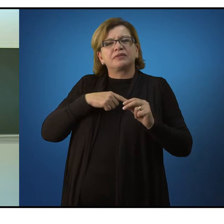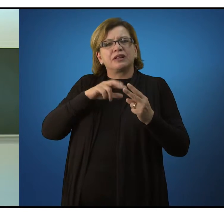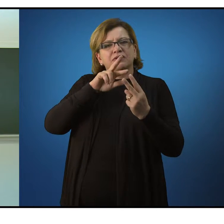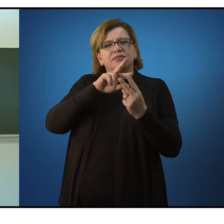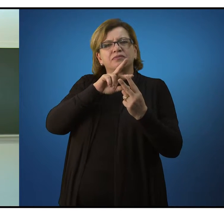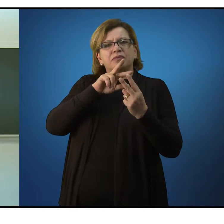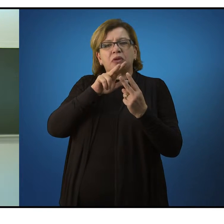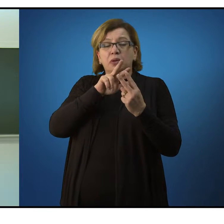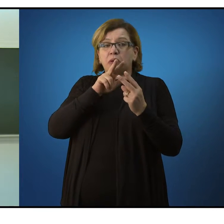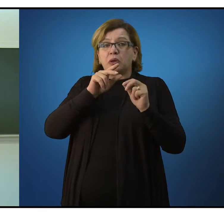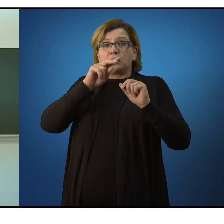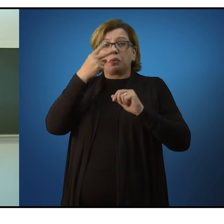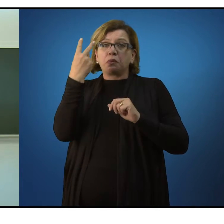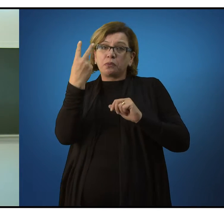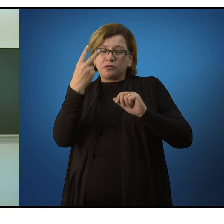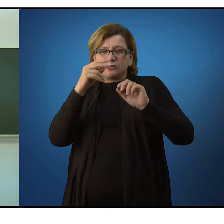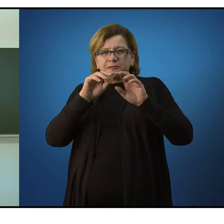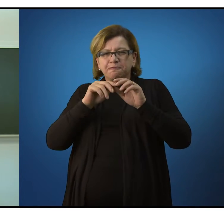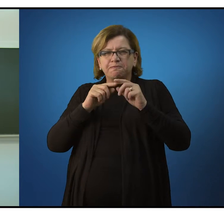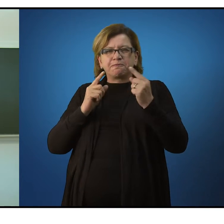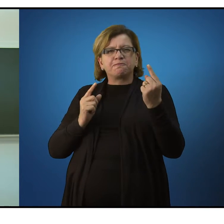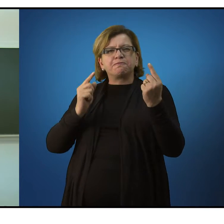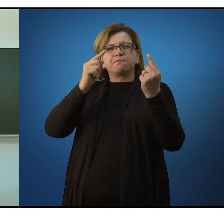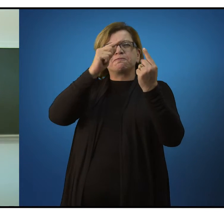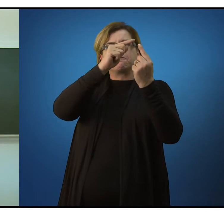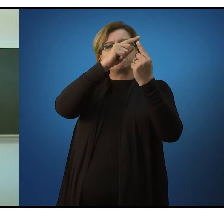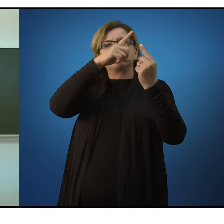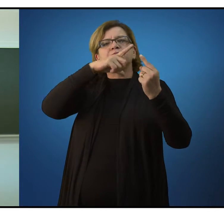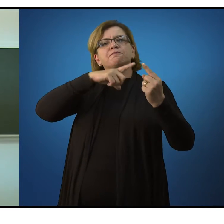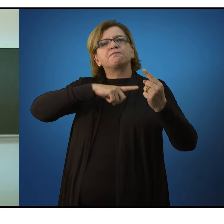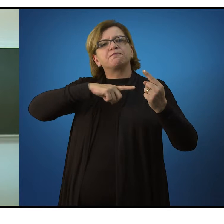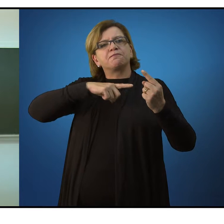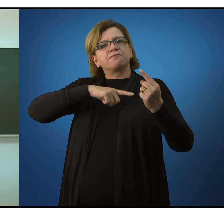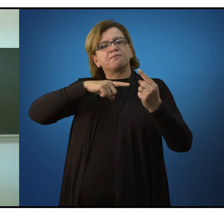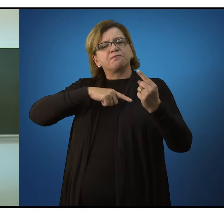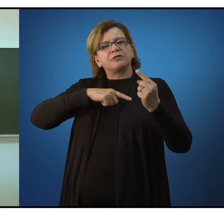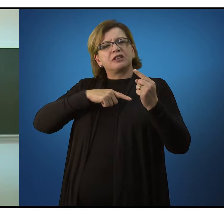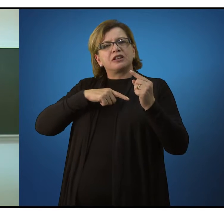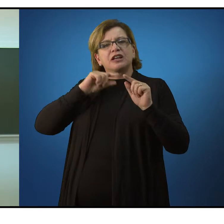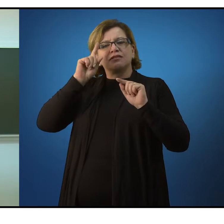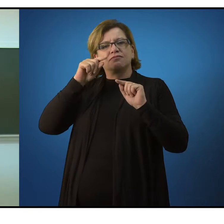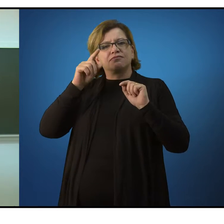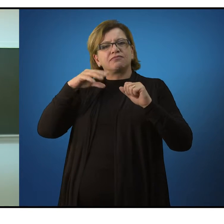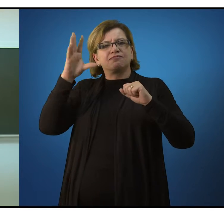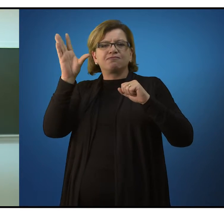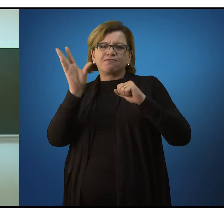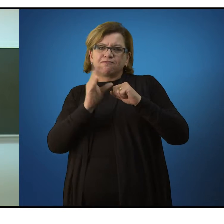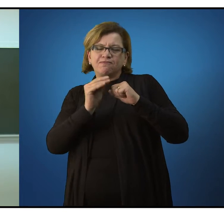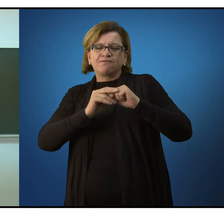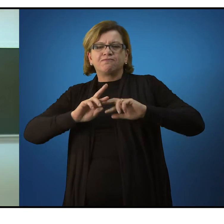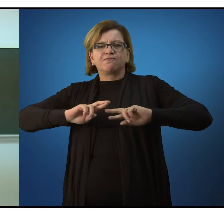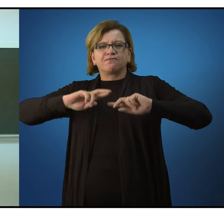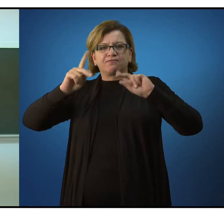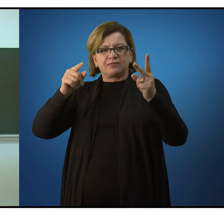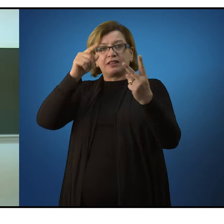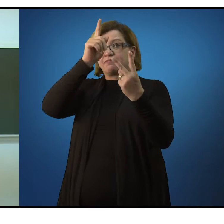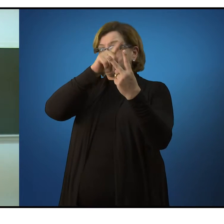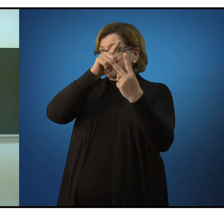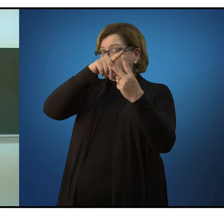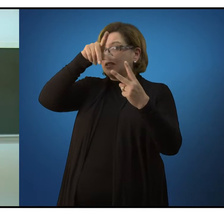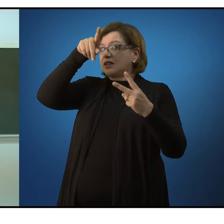dois horizontes básicos estes dois processos de conhecimento diferentes. A